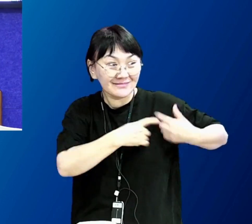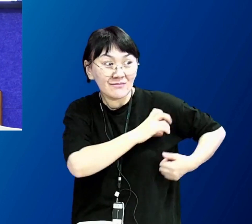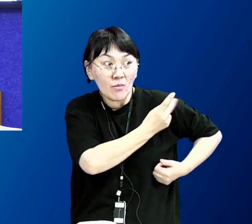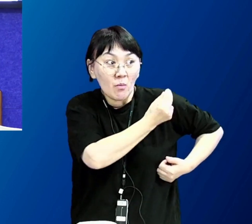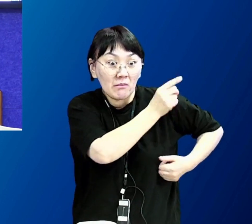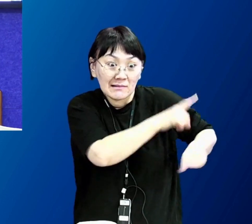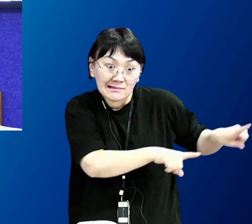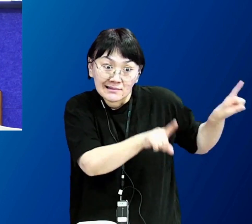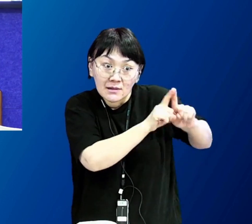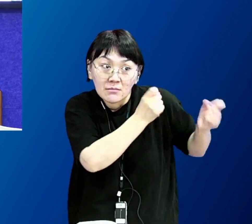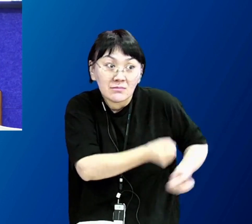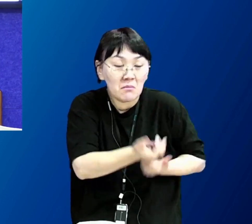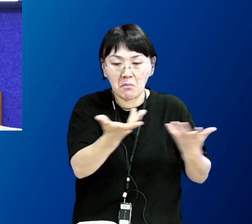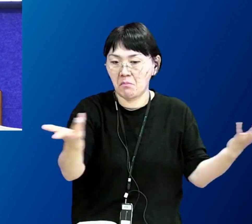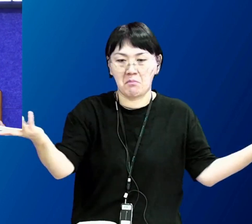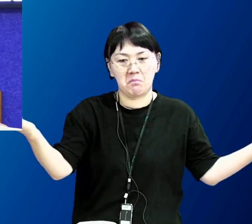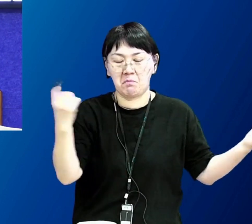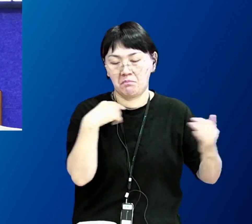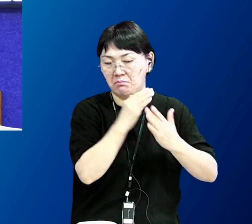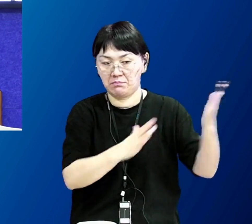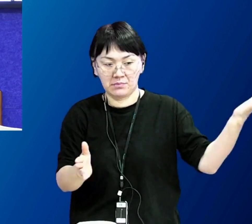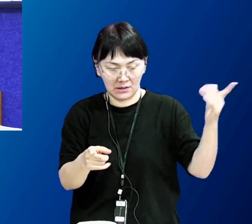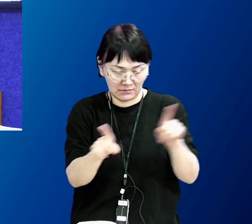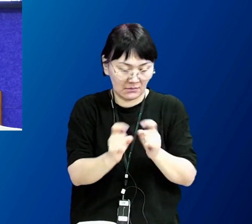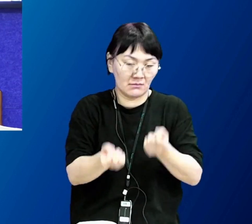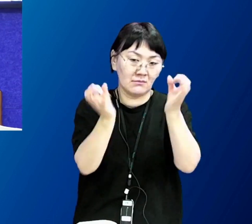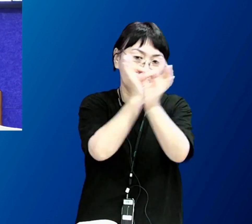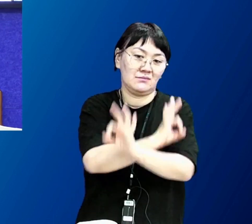бүрэн зориулагдсангүй гэж хэлсэн баг.